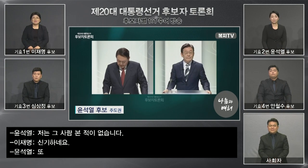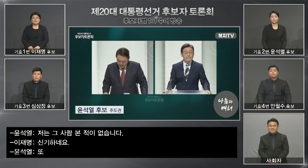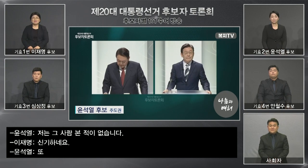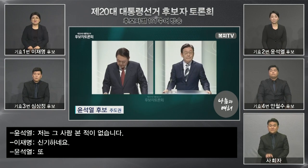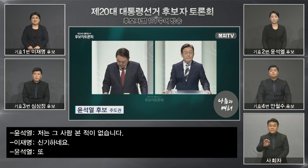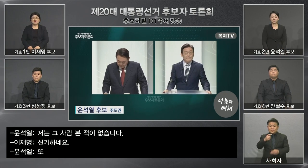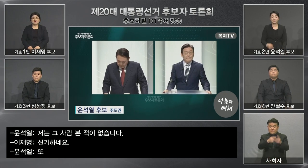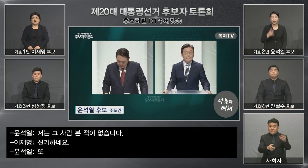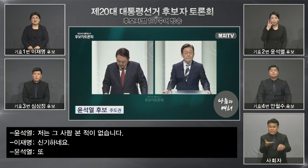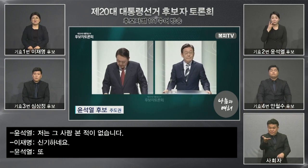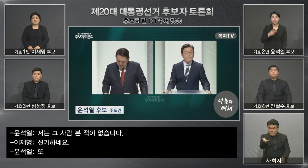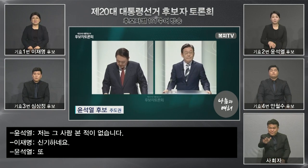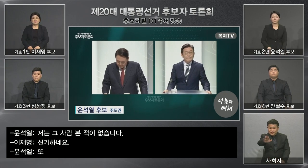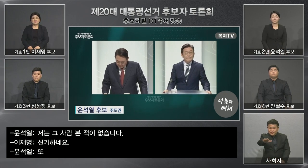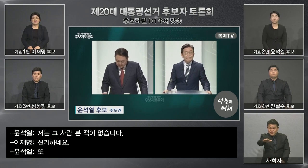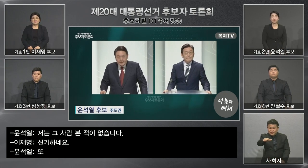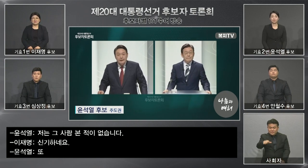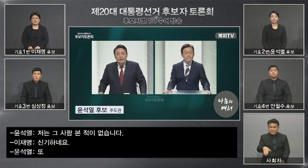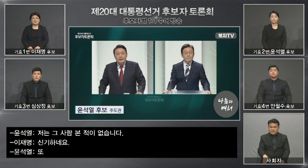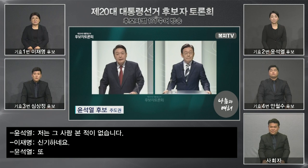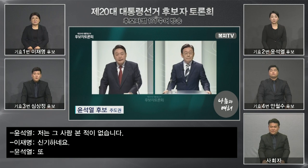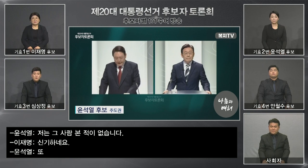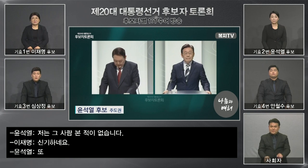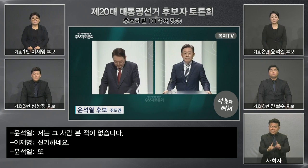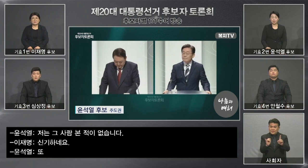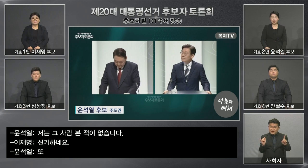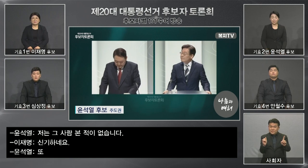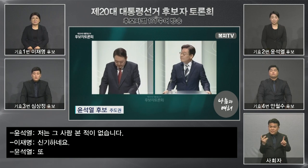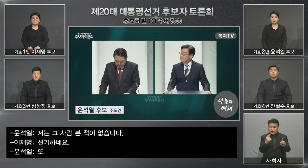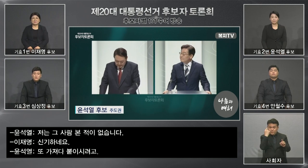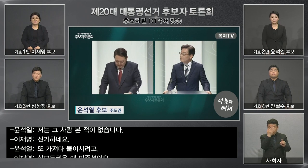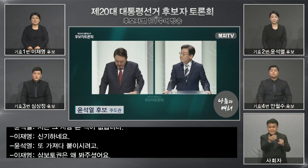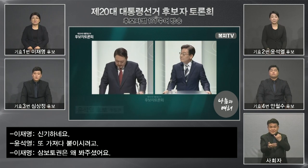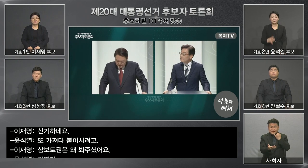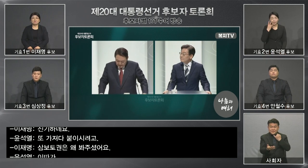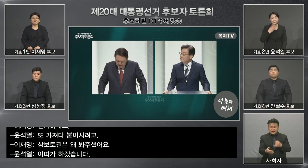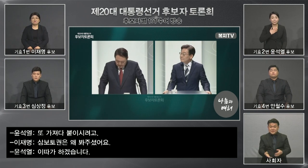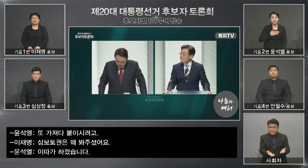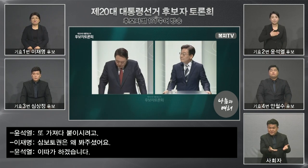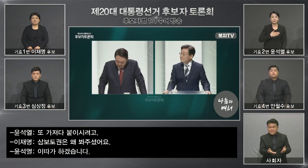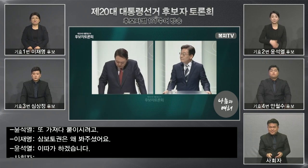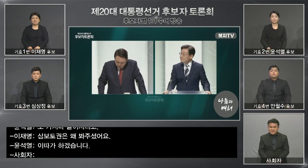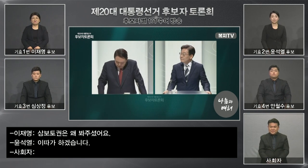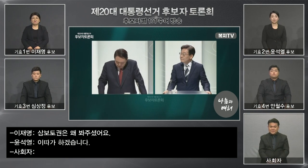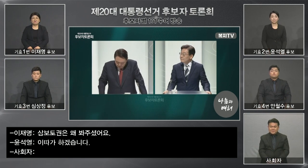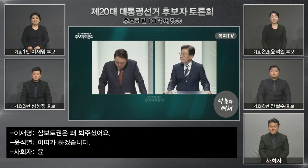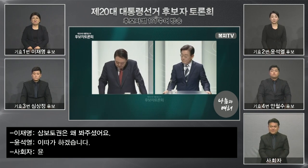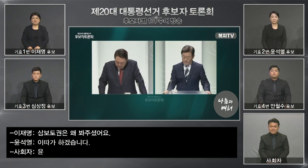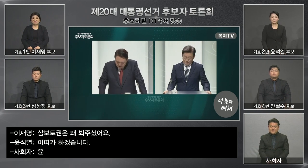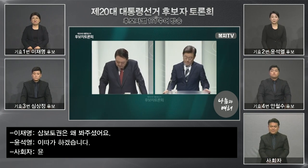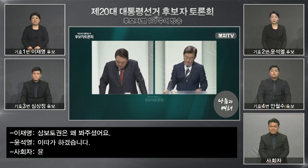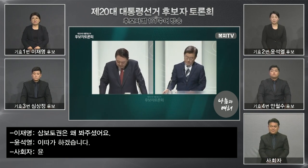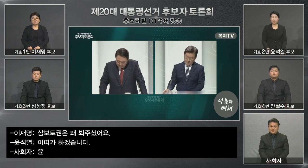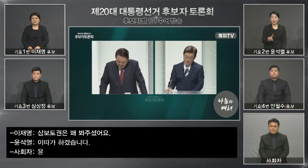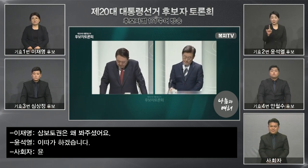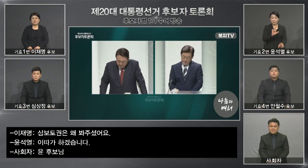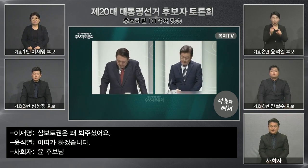유로본님. 네. 일단 한 분께 더 질문을 해주시면 좋습니다. 네. 그러겠습니다. 한두 개만 더 물어보고